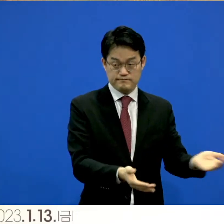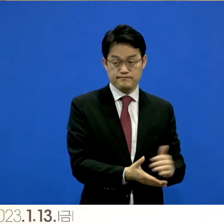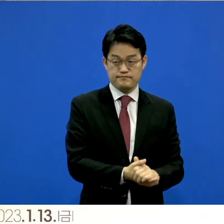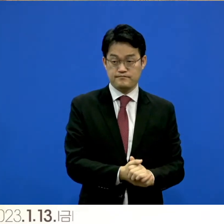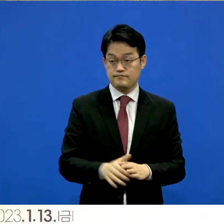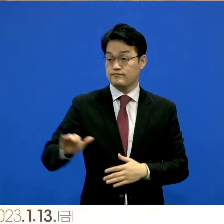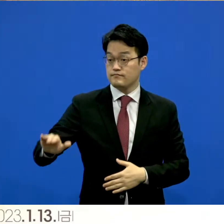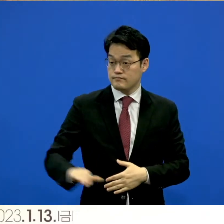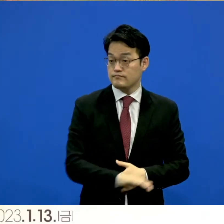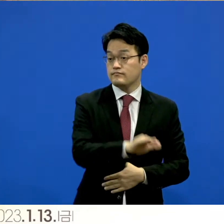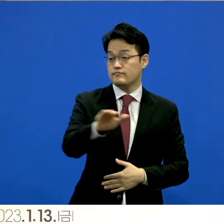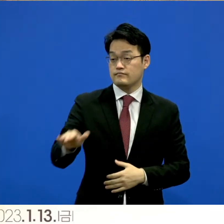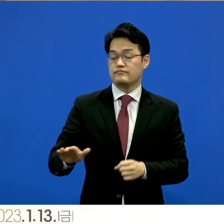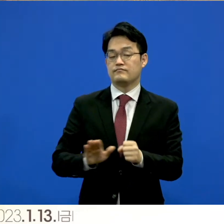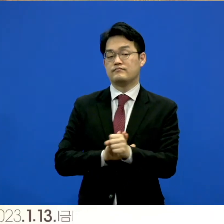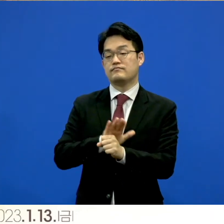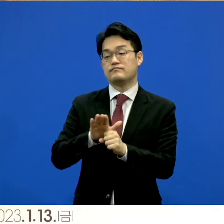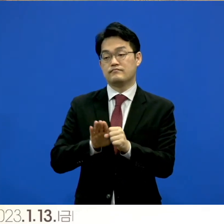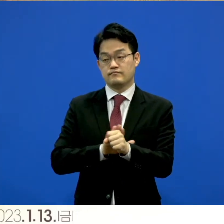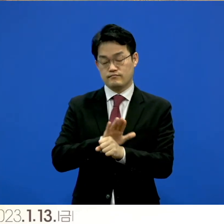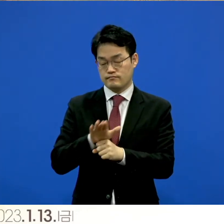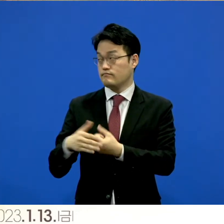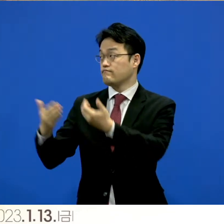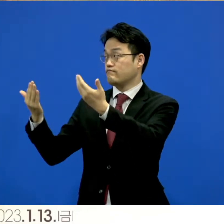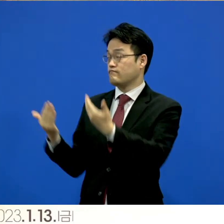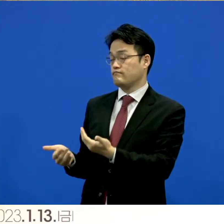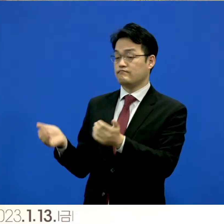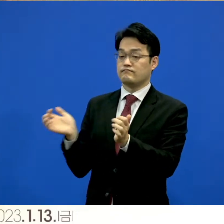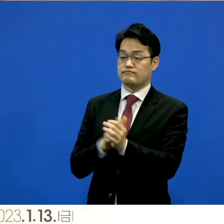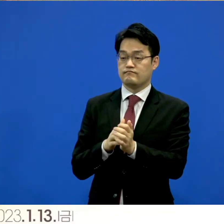우리는 그 사랑을 받았어. 그게 십자가, 그게 복음이에요.